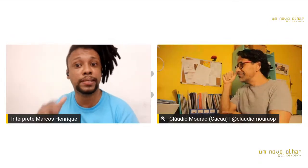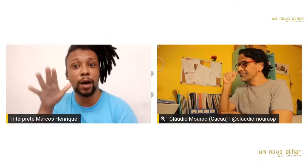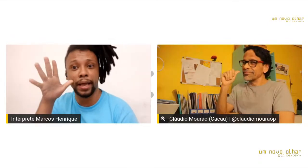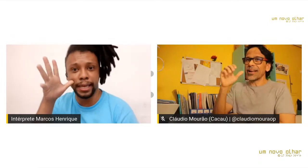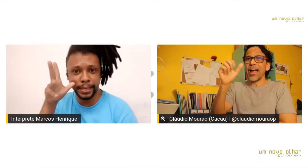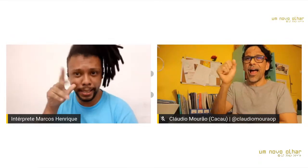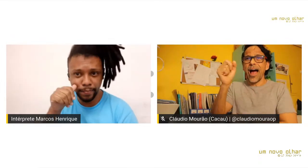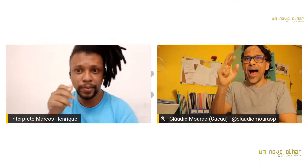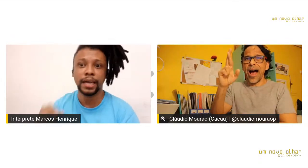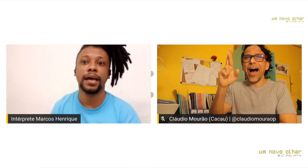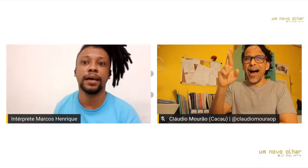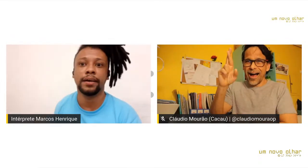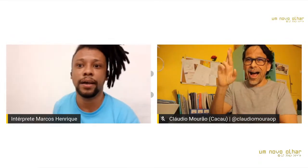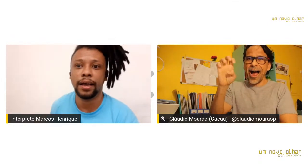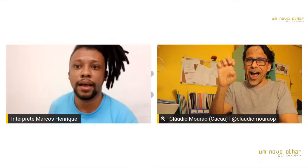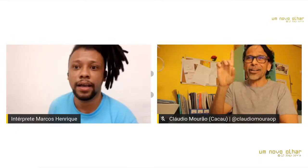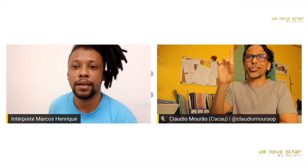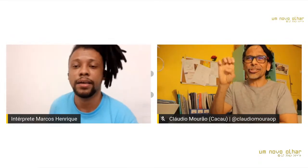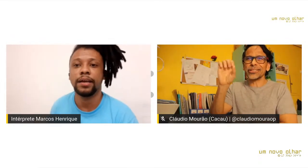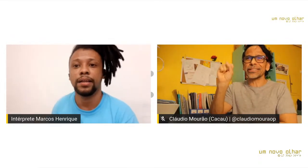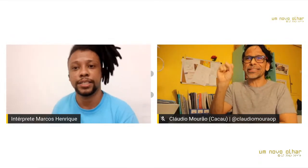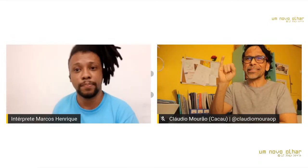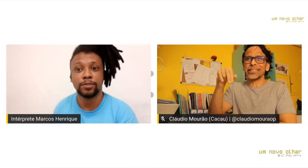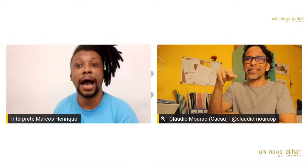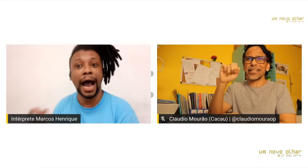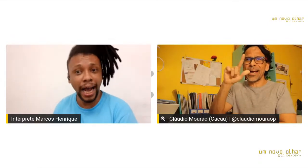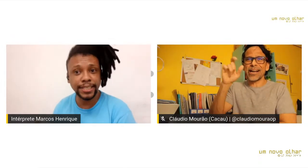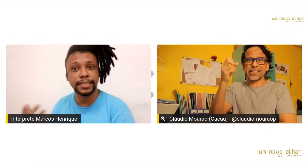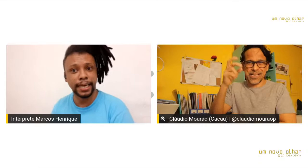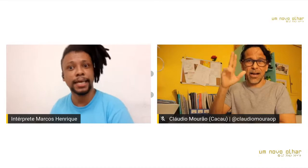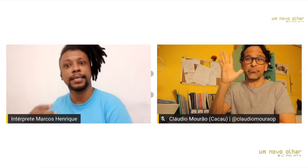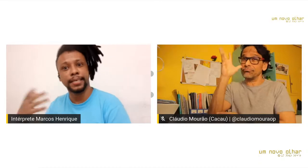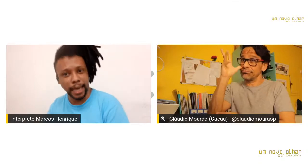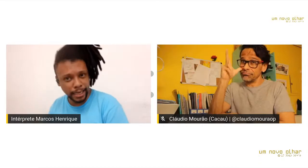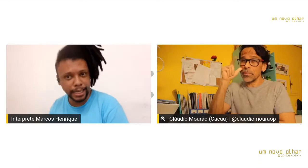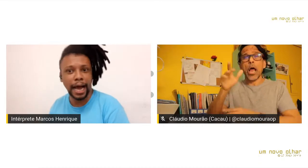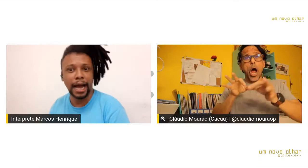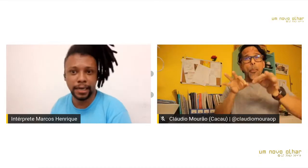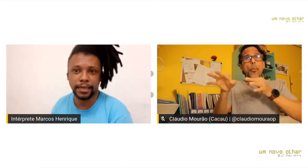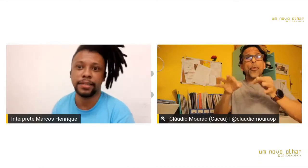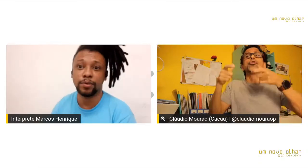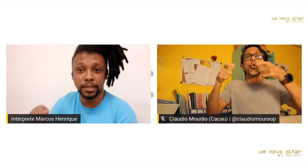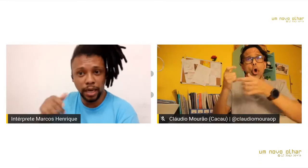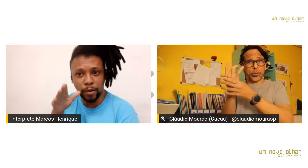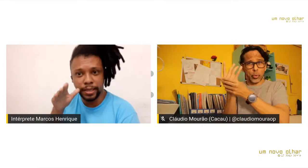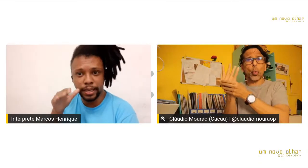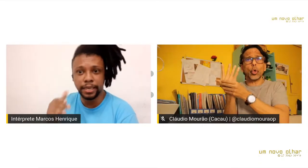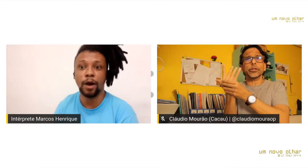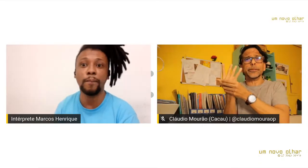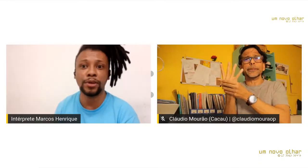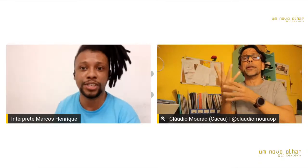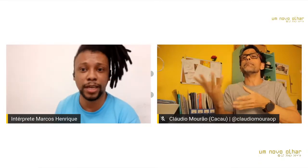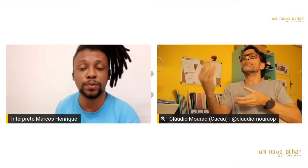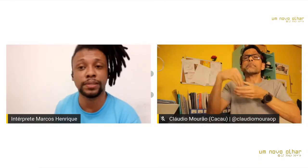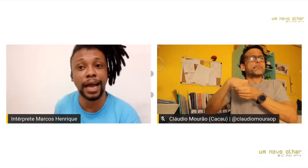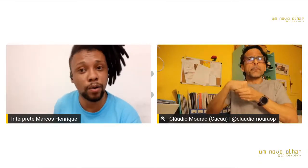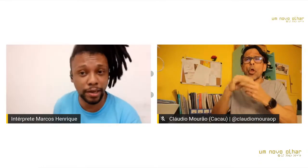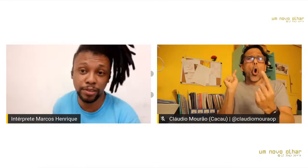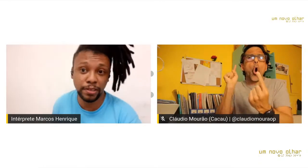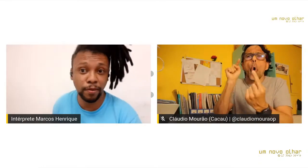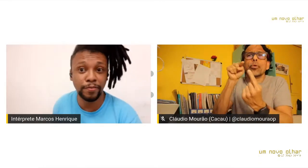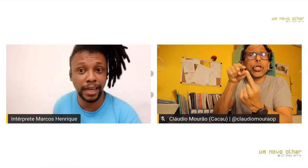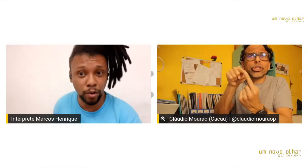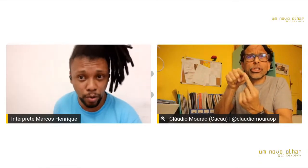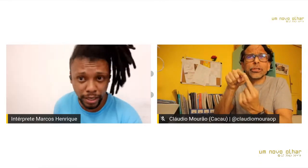arte de finalizar o sinal é esse a arte de finalizar é o final é esse aqui é um